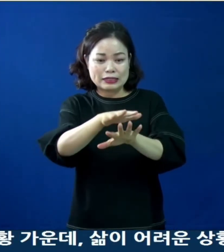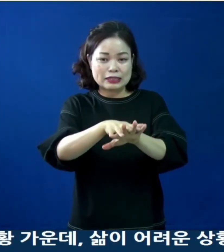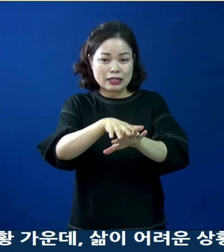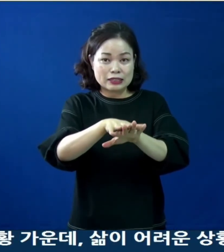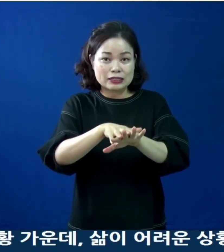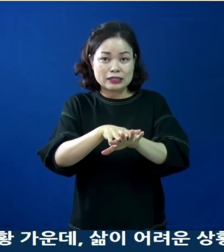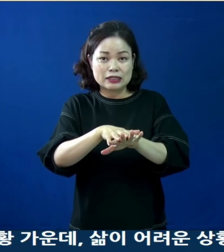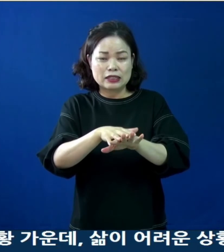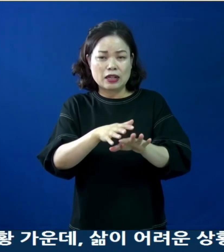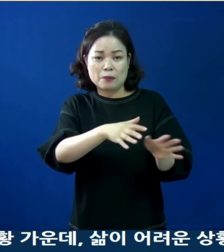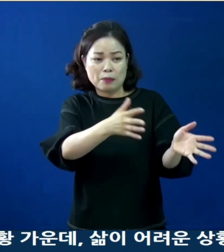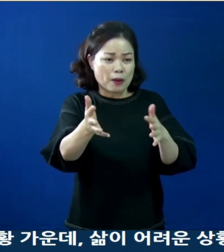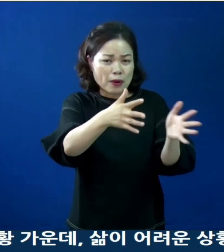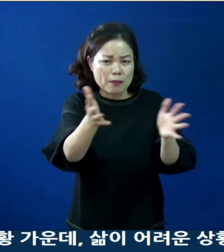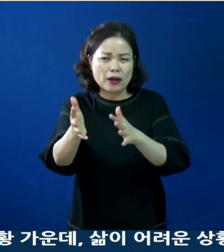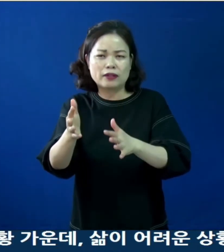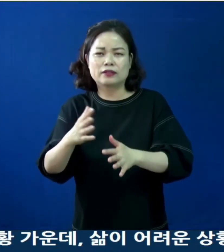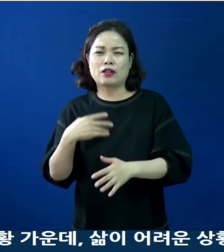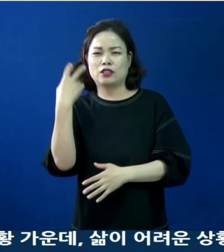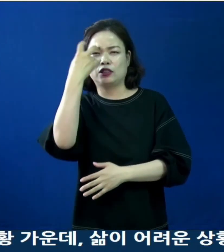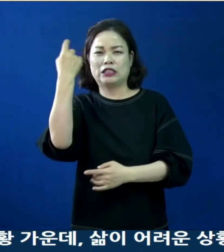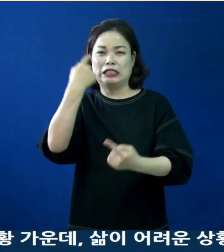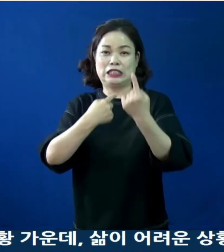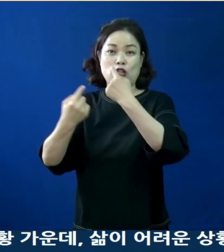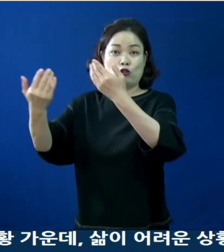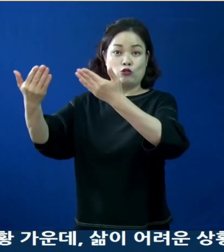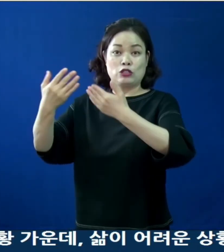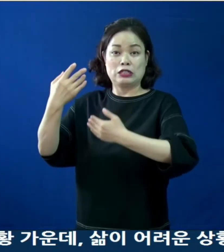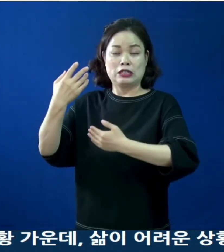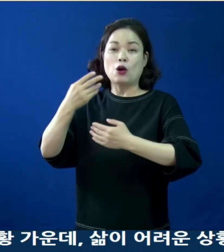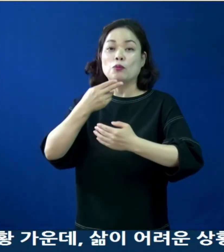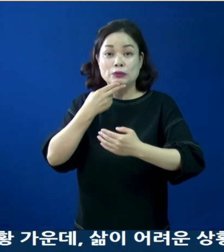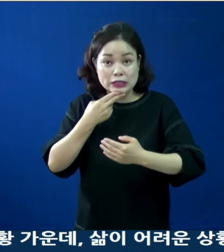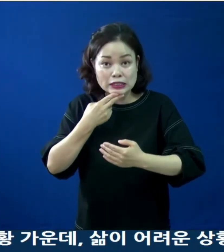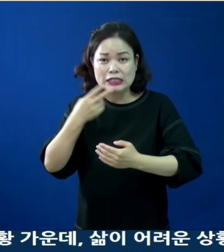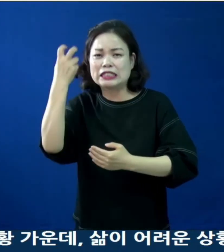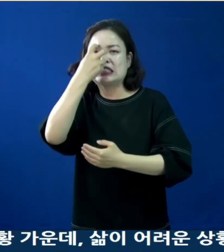많이 쓰러져 나가는데 내가 너를 지킬 것이다. 지존자의 은밀한 곳에 둘 것이다.